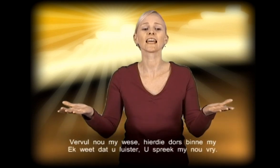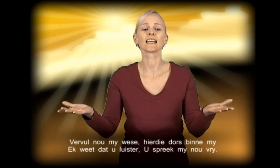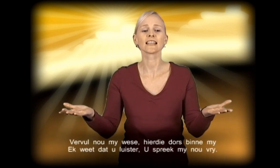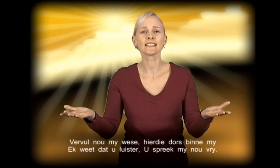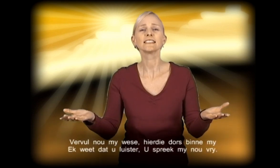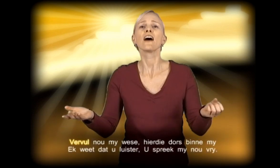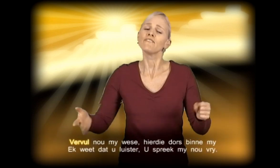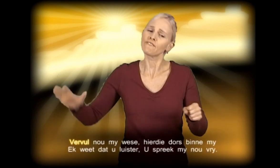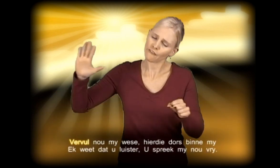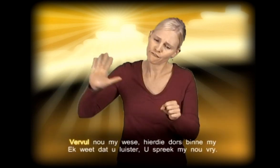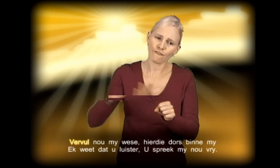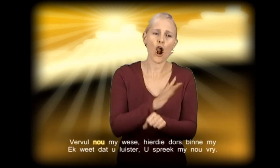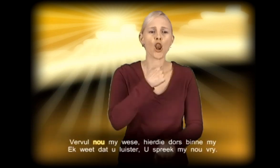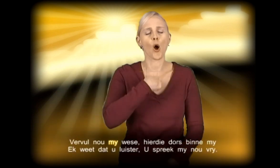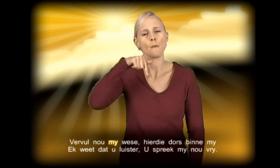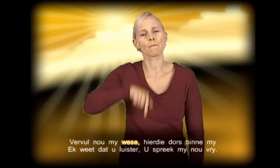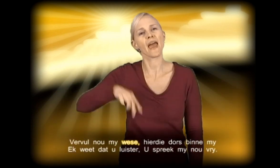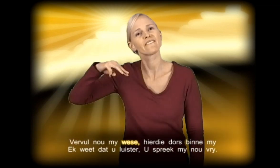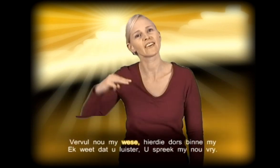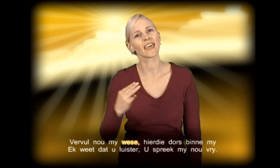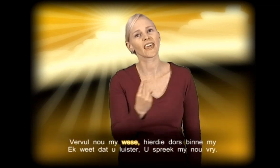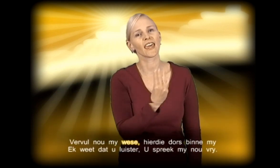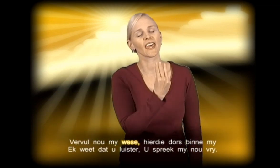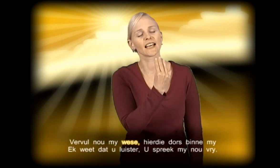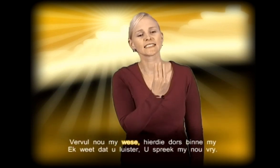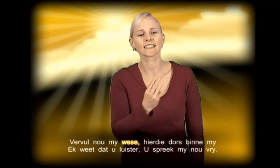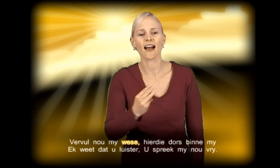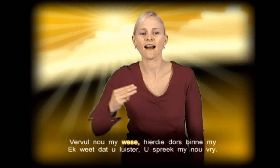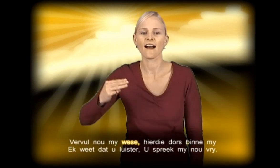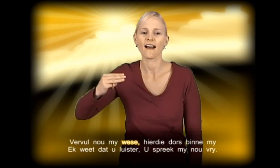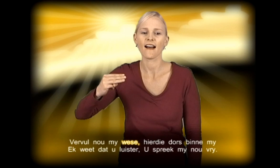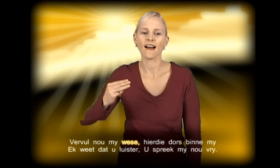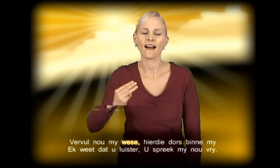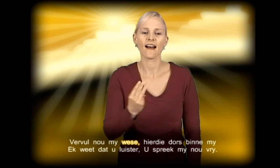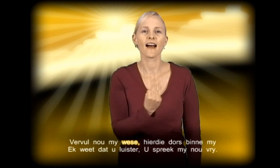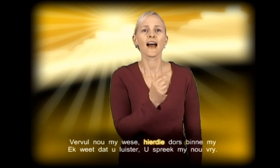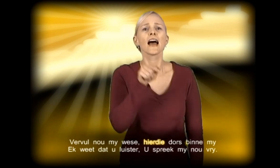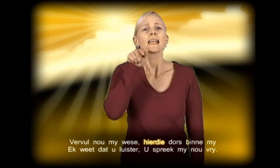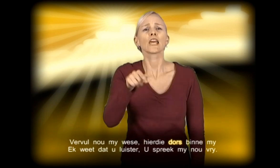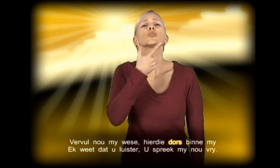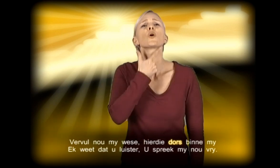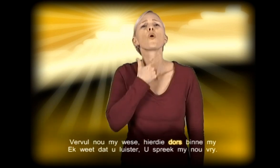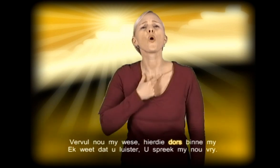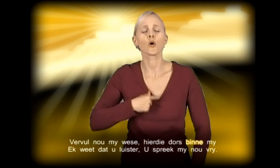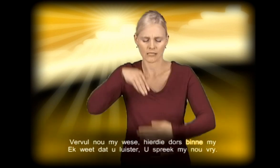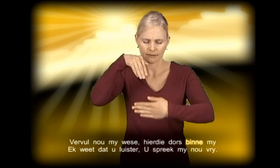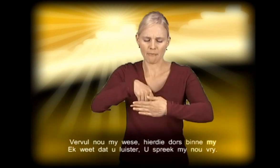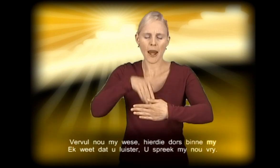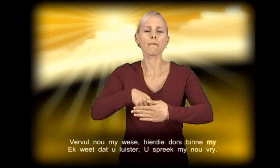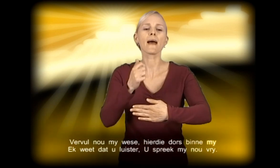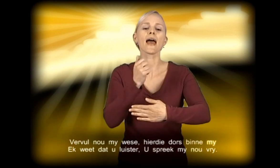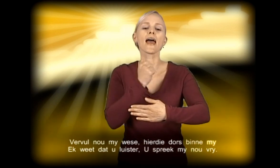wees. Vervul nou my wese, hierdie dors binne my.